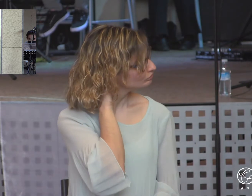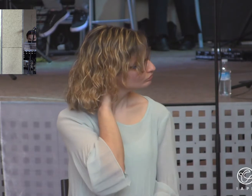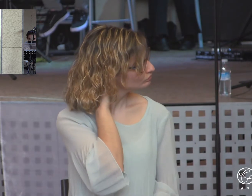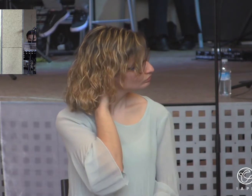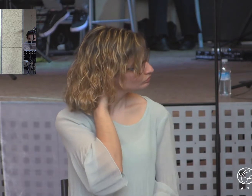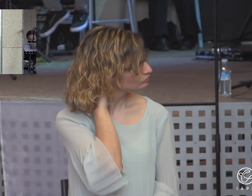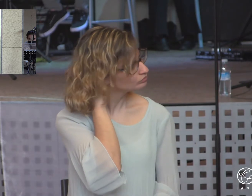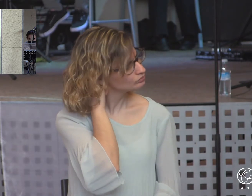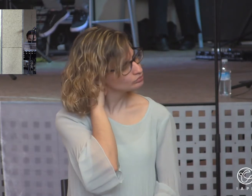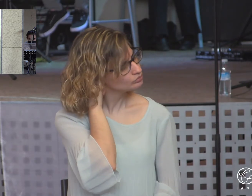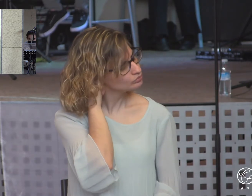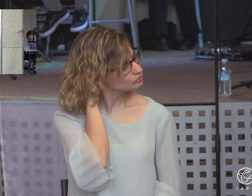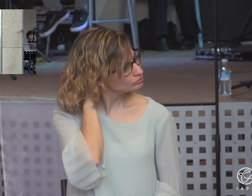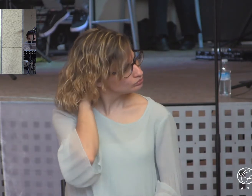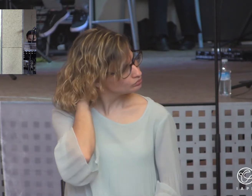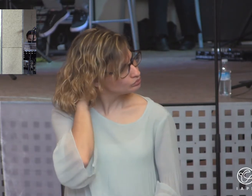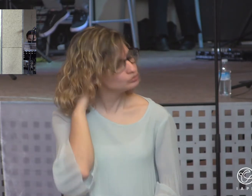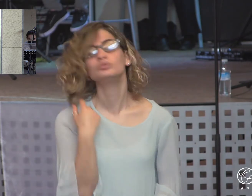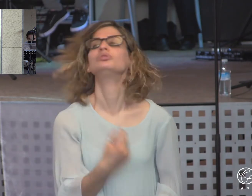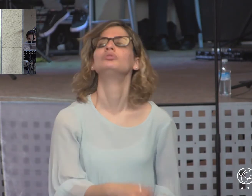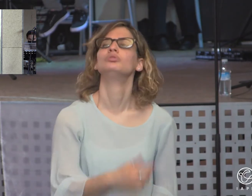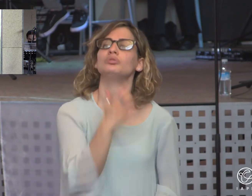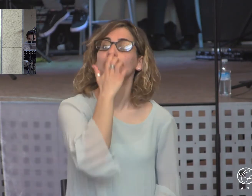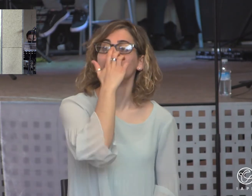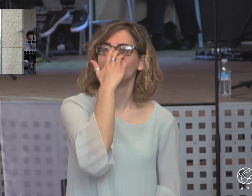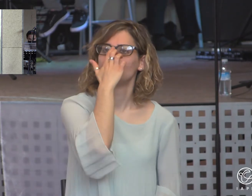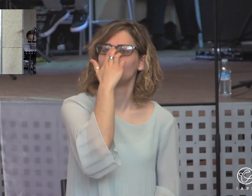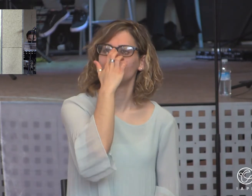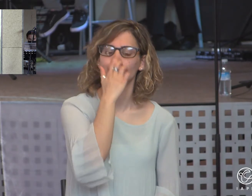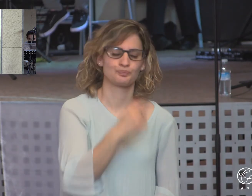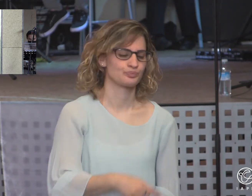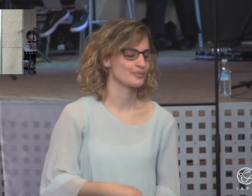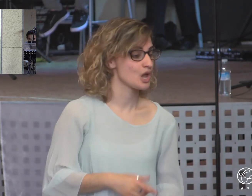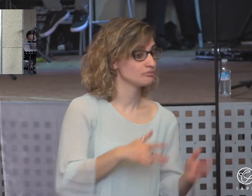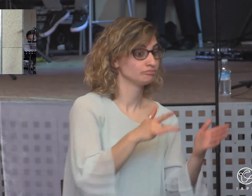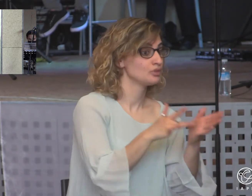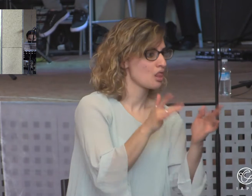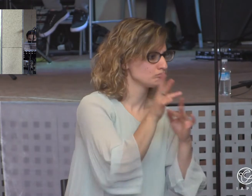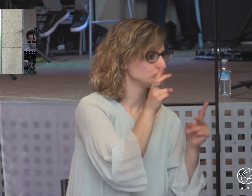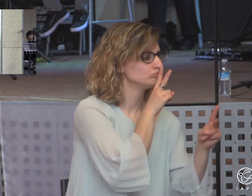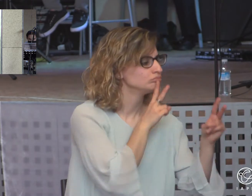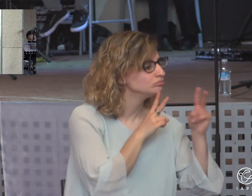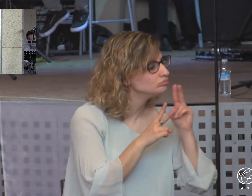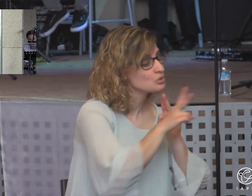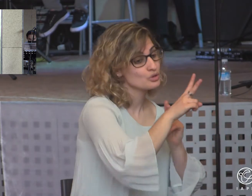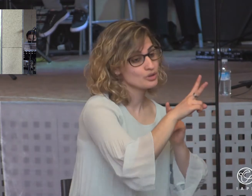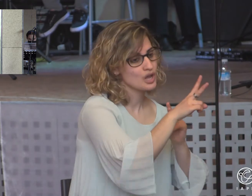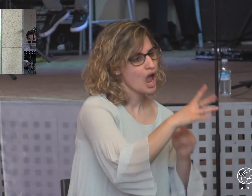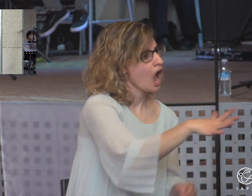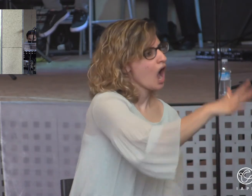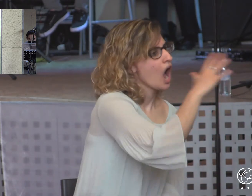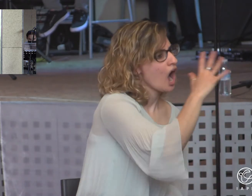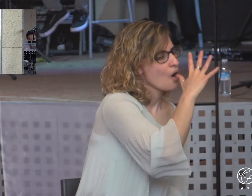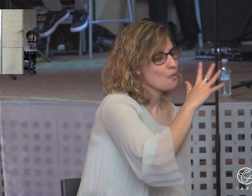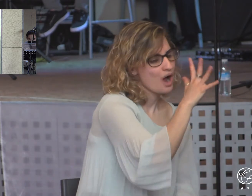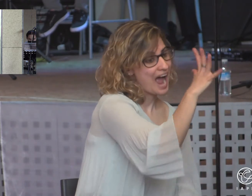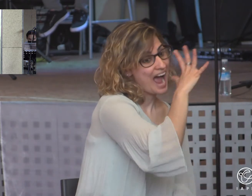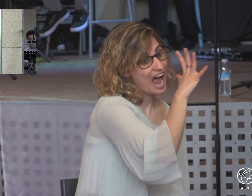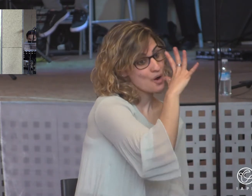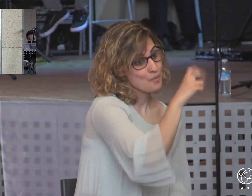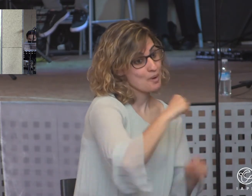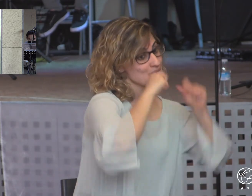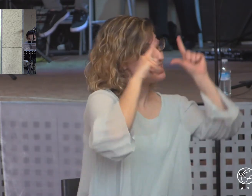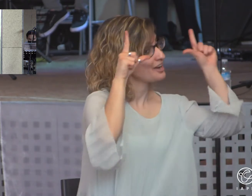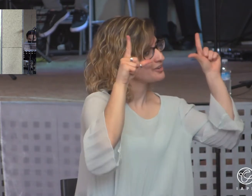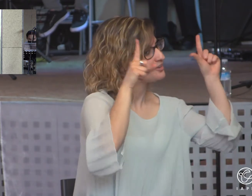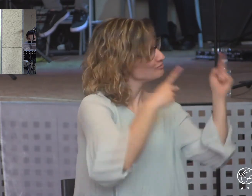Tú no necesitas un agua que obre ningún milagro sobre tu